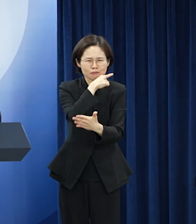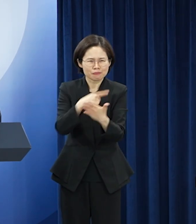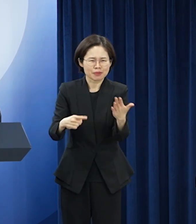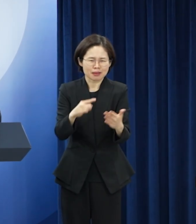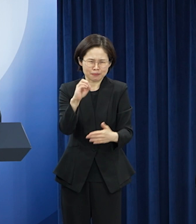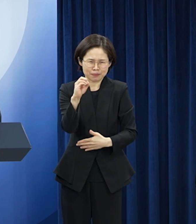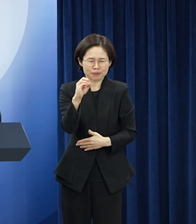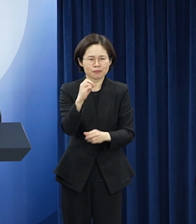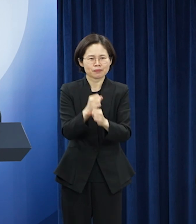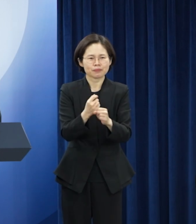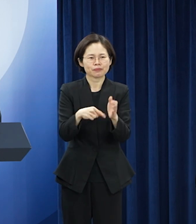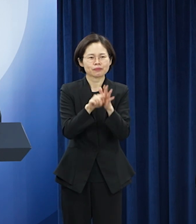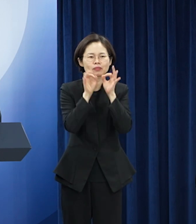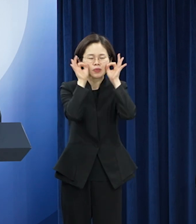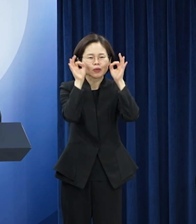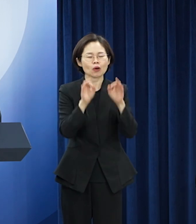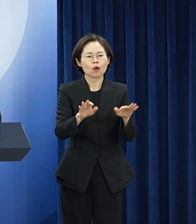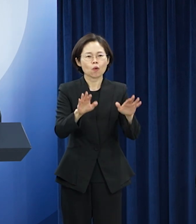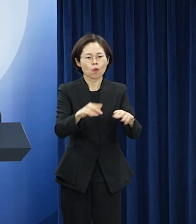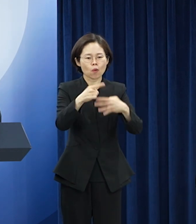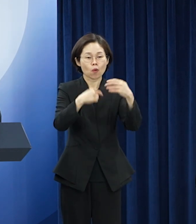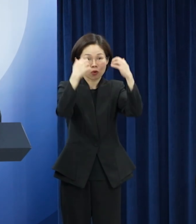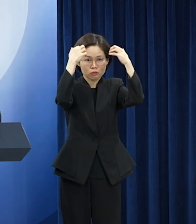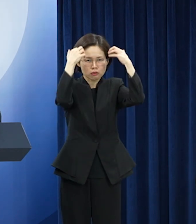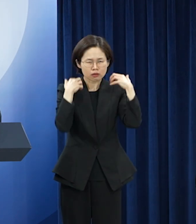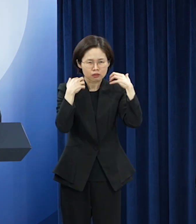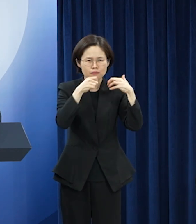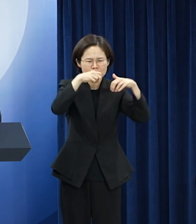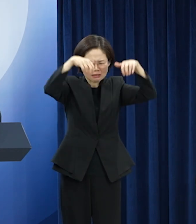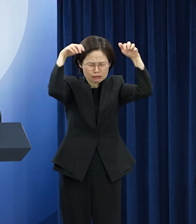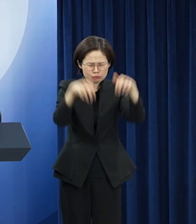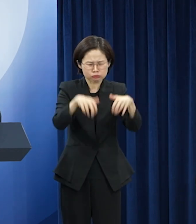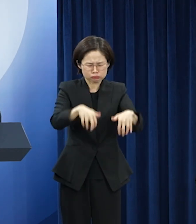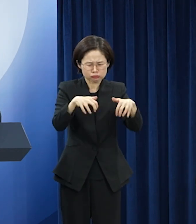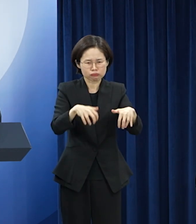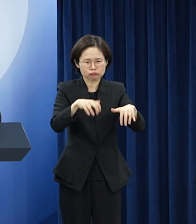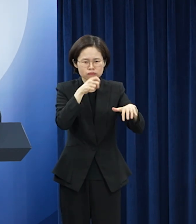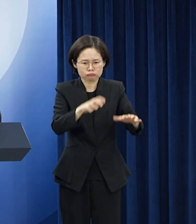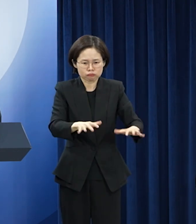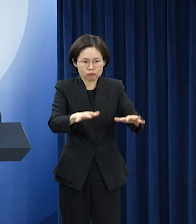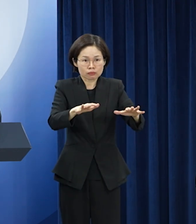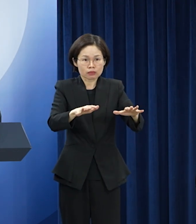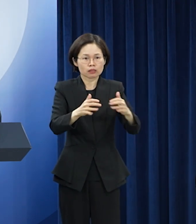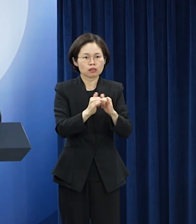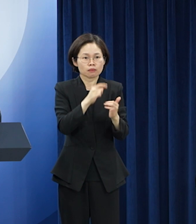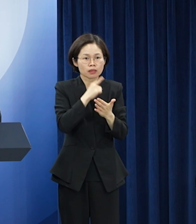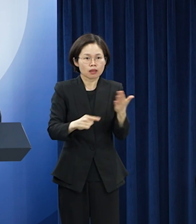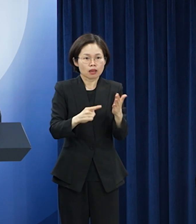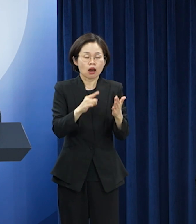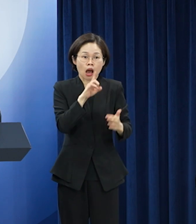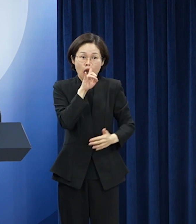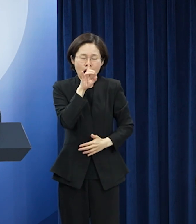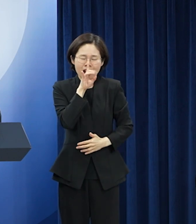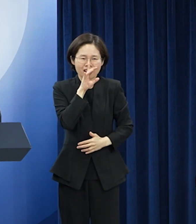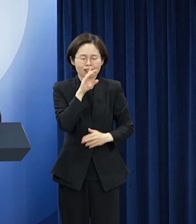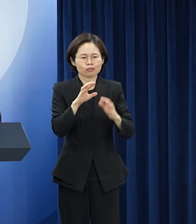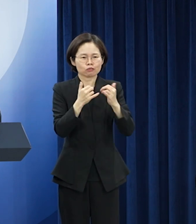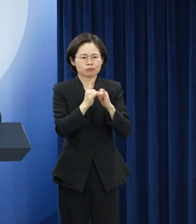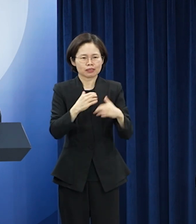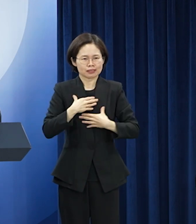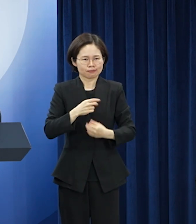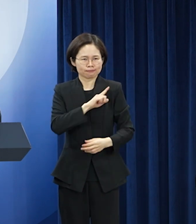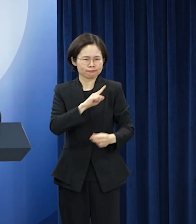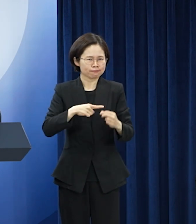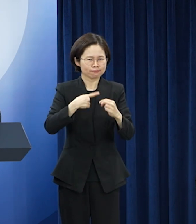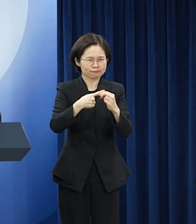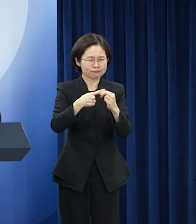하겠습니다. 올 여름 집중호우로부터 인명피해가 발생하지 않도록 국민 안전을 최우선으로